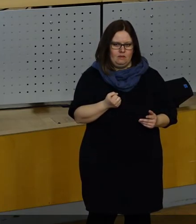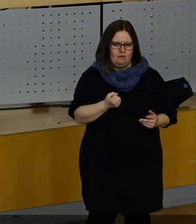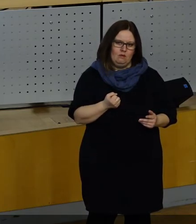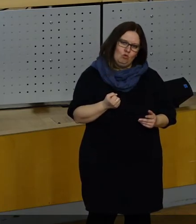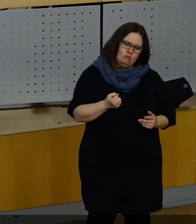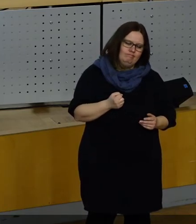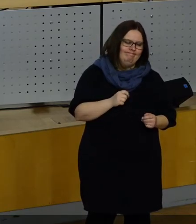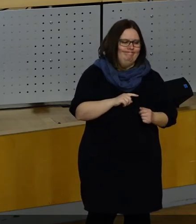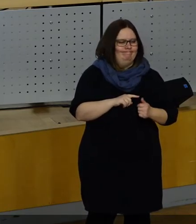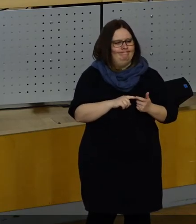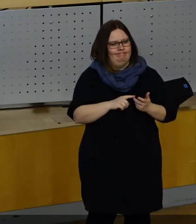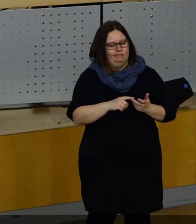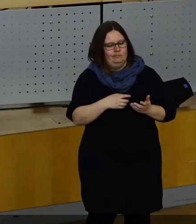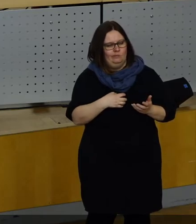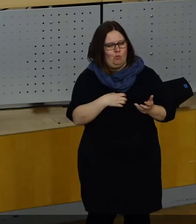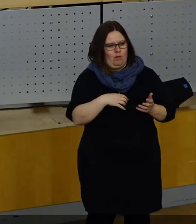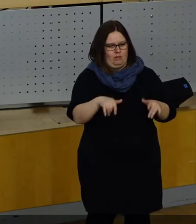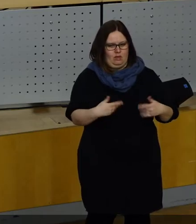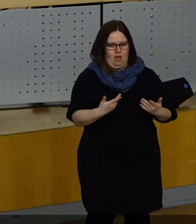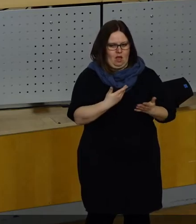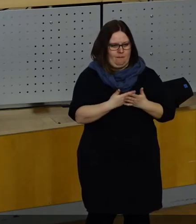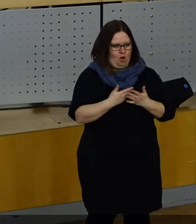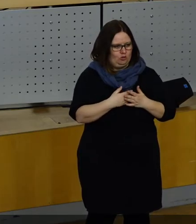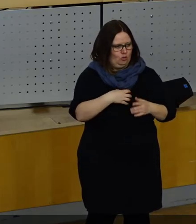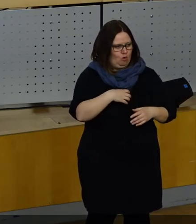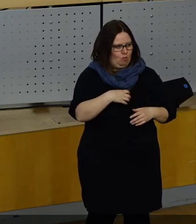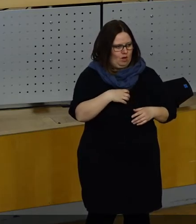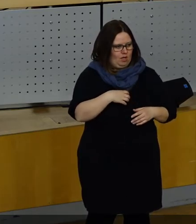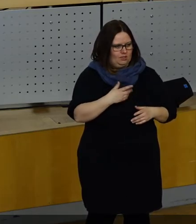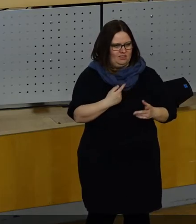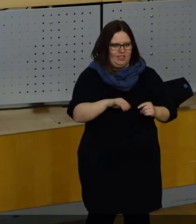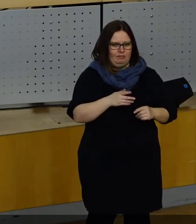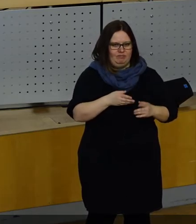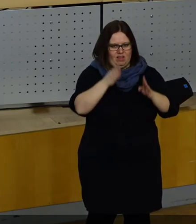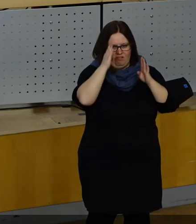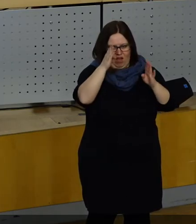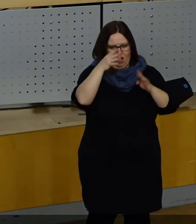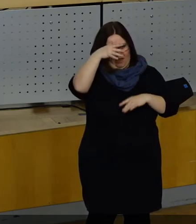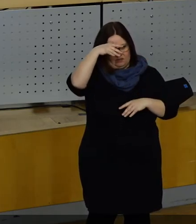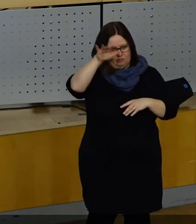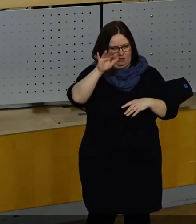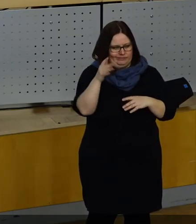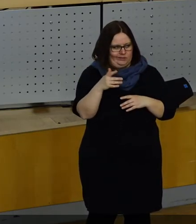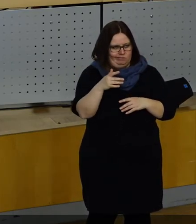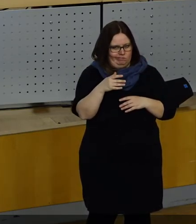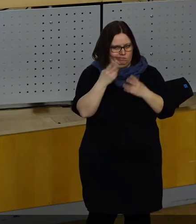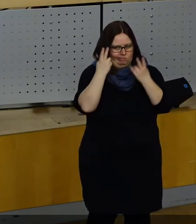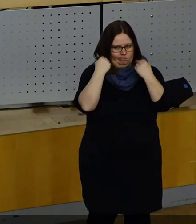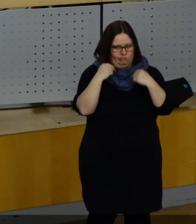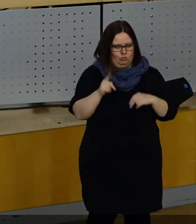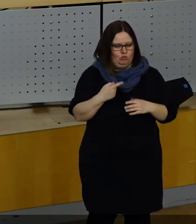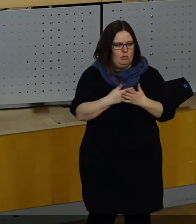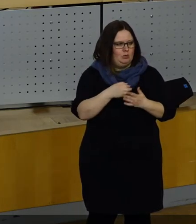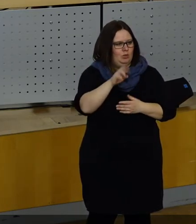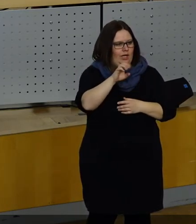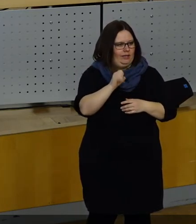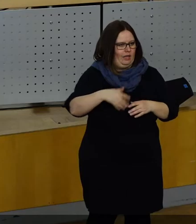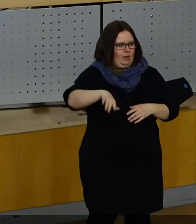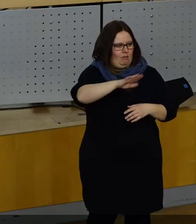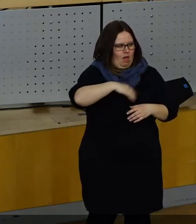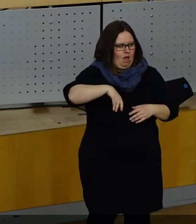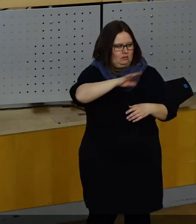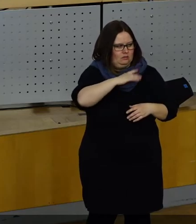gewisse Probleme damit, dass wir teilweise Fachexperten in den Arm fallen müssen. Stichwort Lenné-Platz, dort war ein Hochhaus